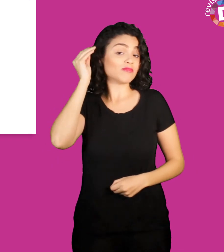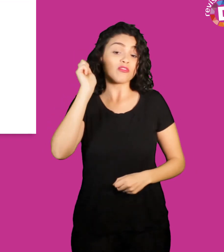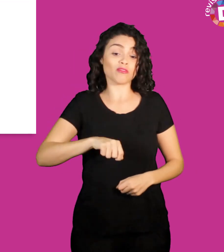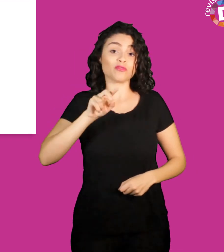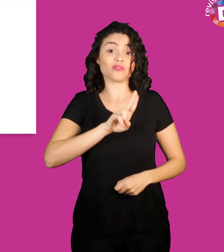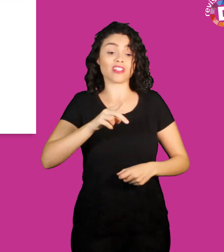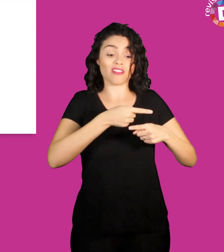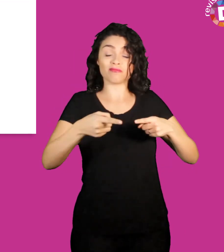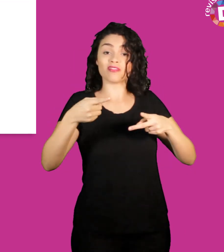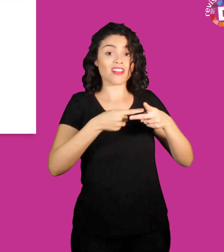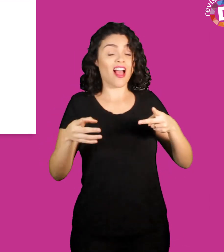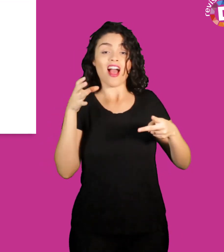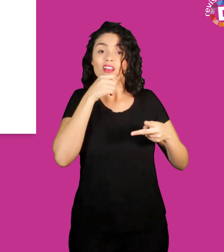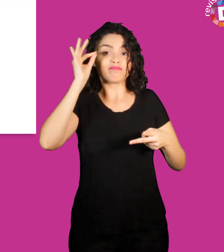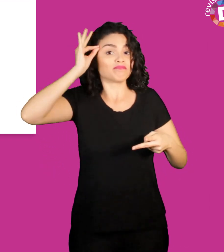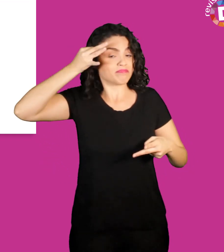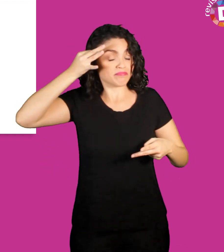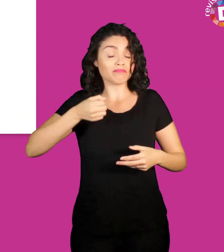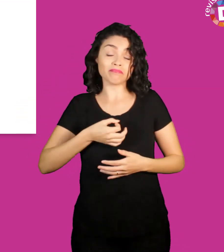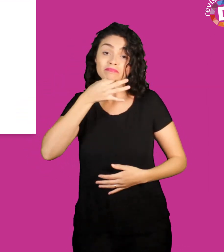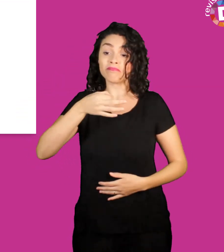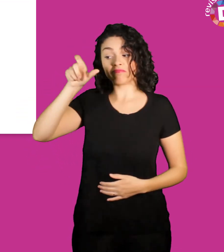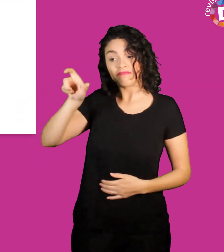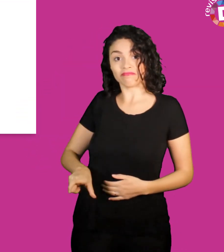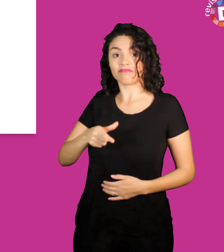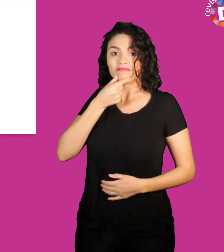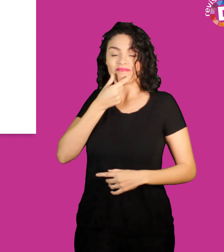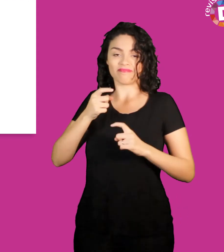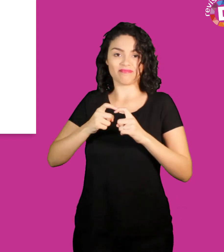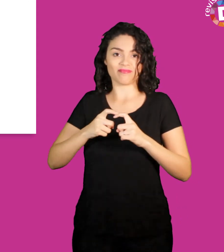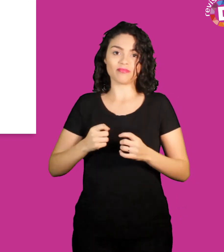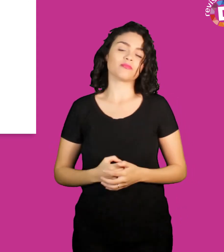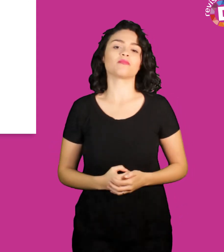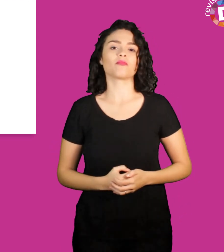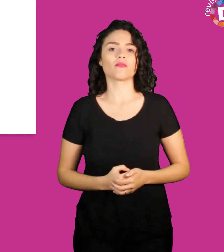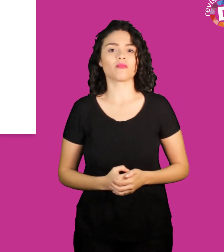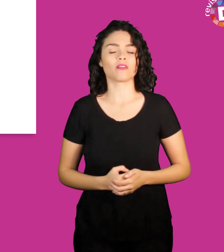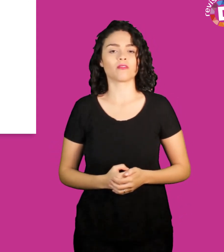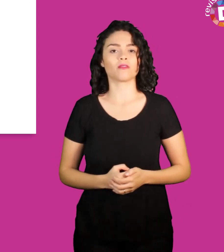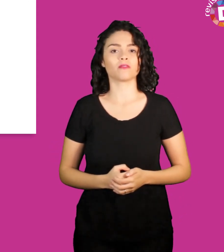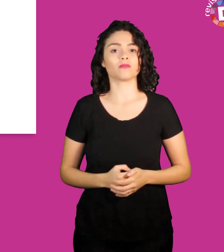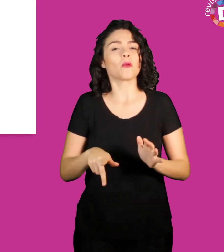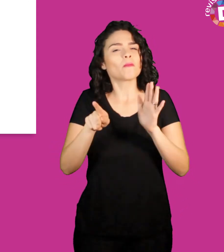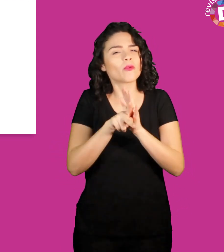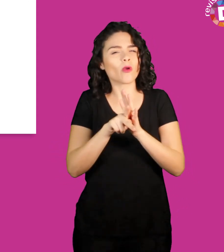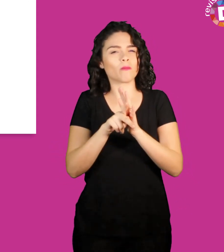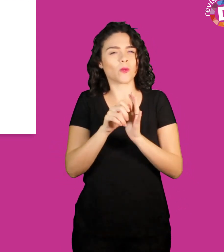semanas as irmãs os sistemas auditivos de condução óssea podem ser